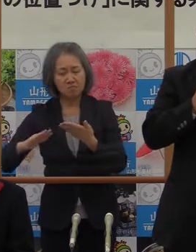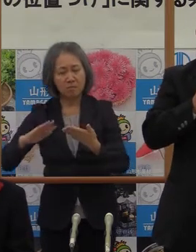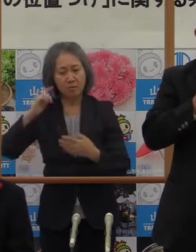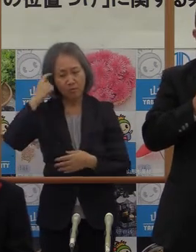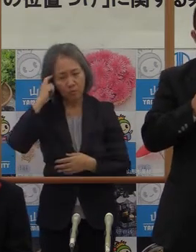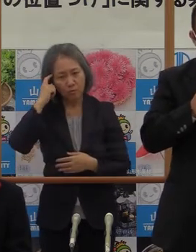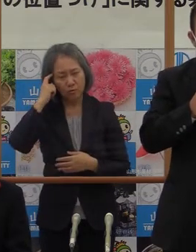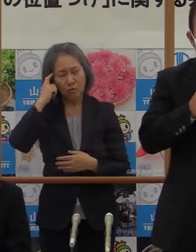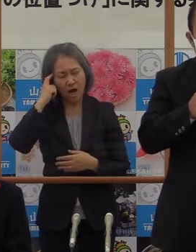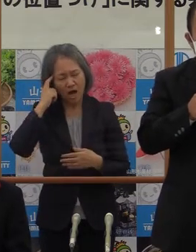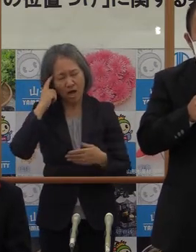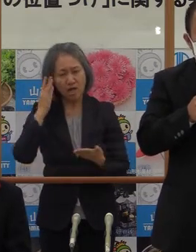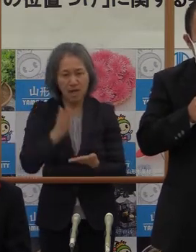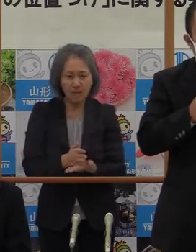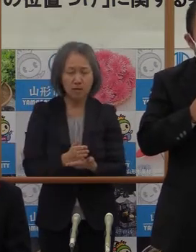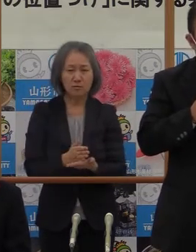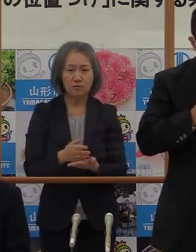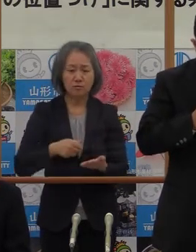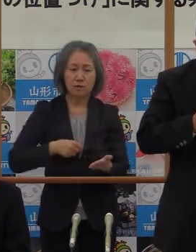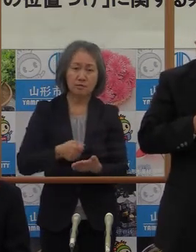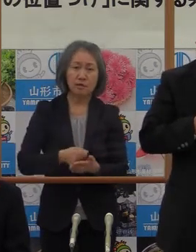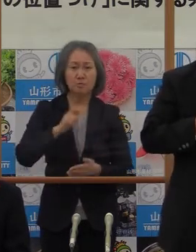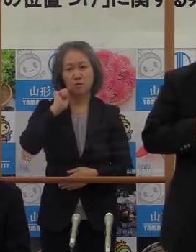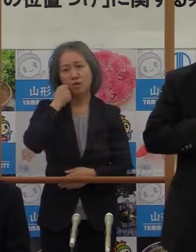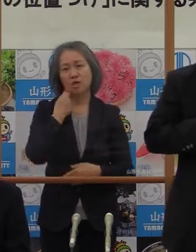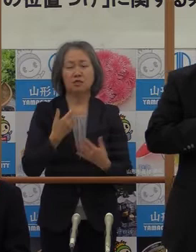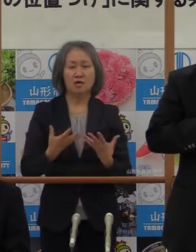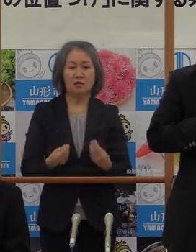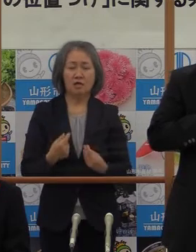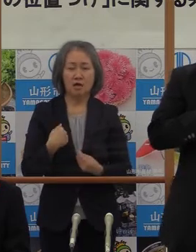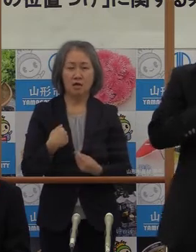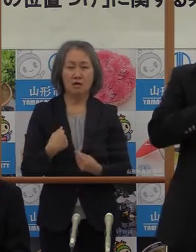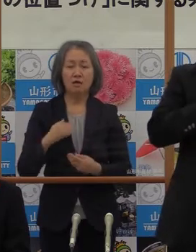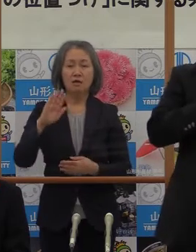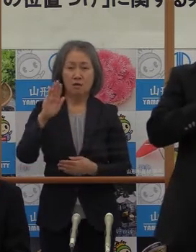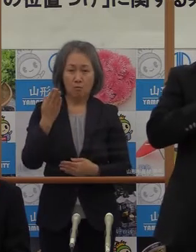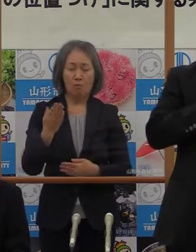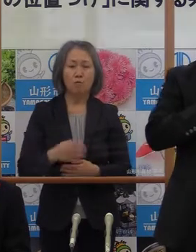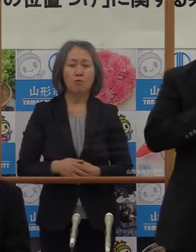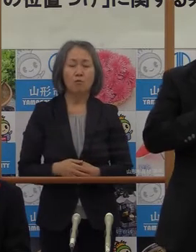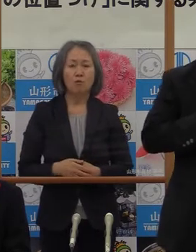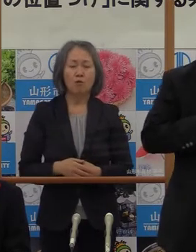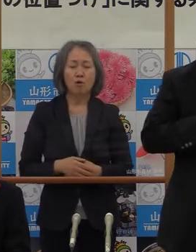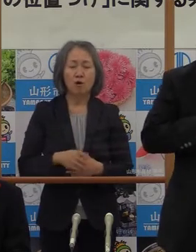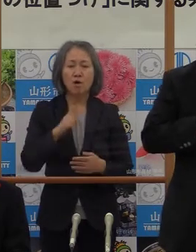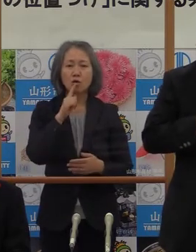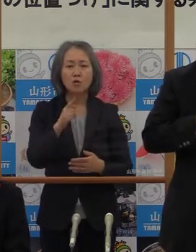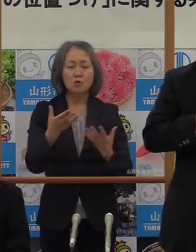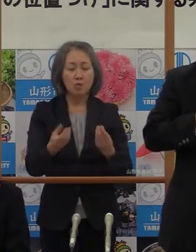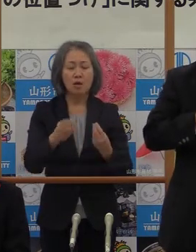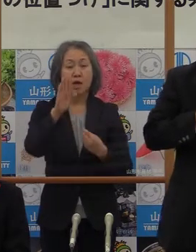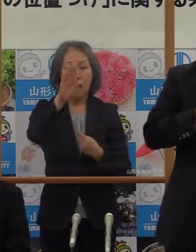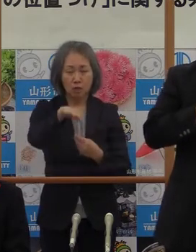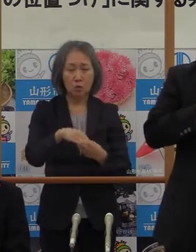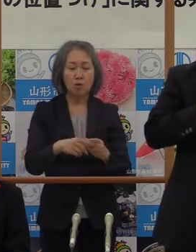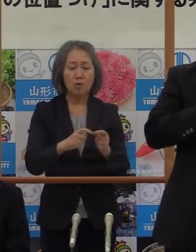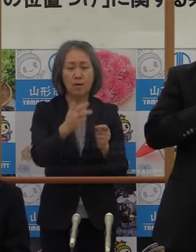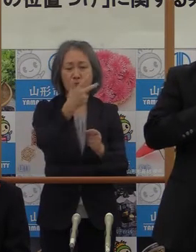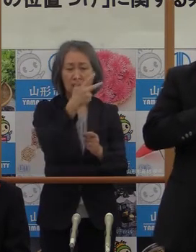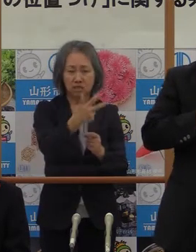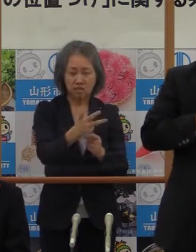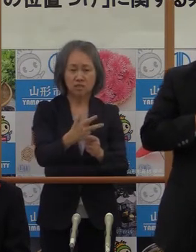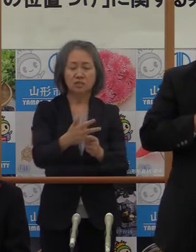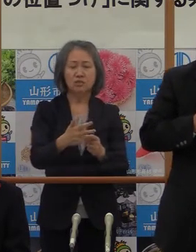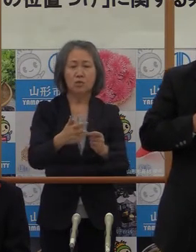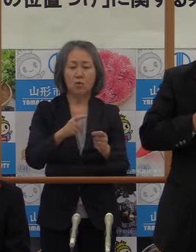か決断することができませんでした。しかし宣言後に山形市とさまざ